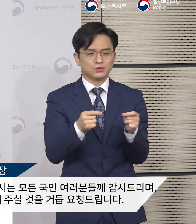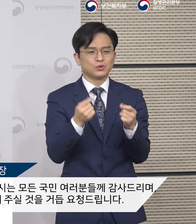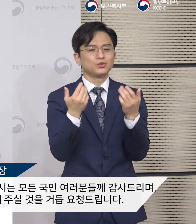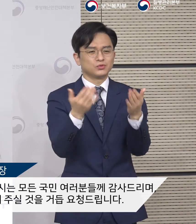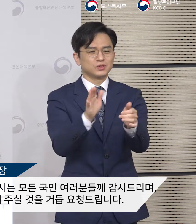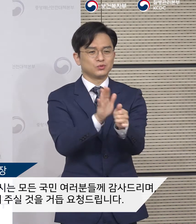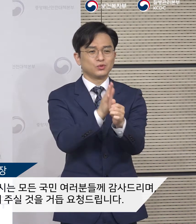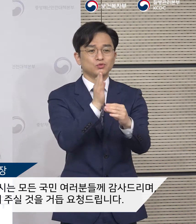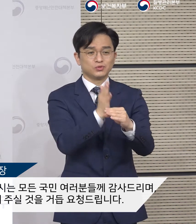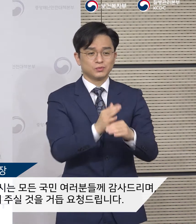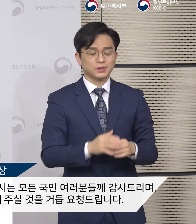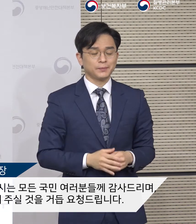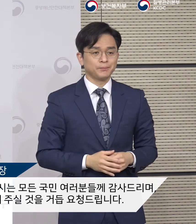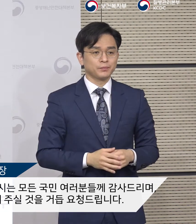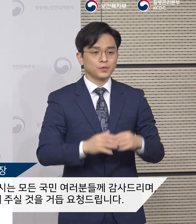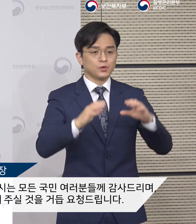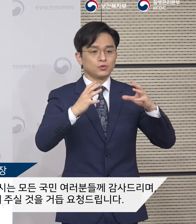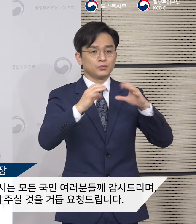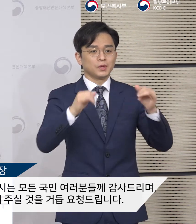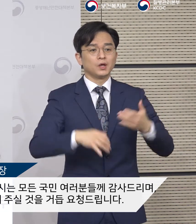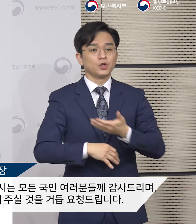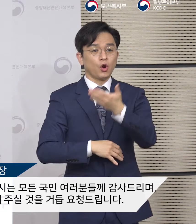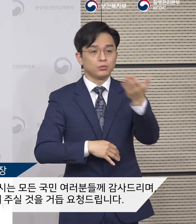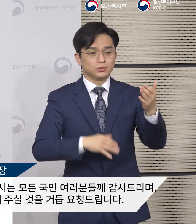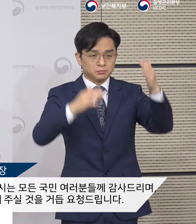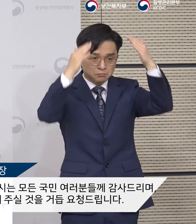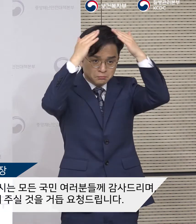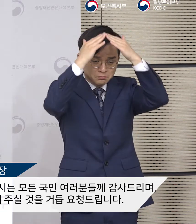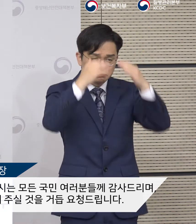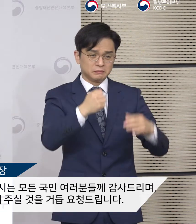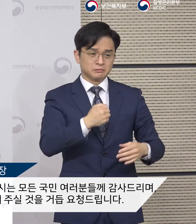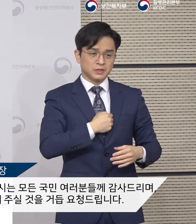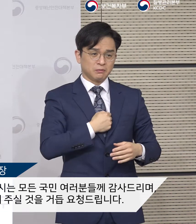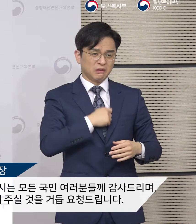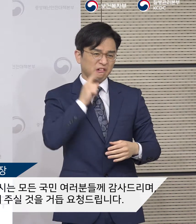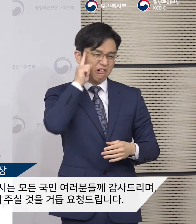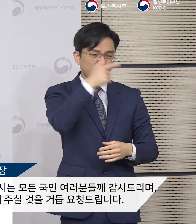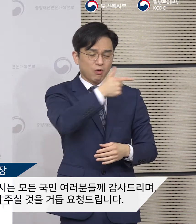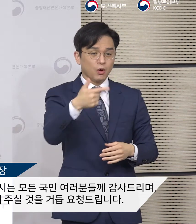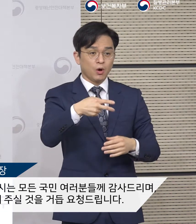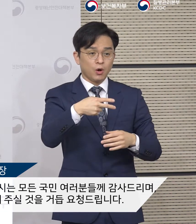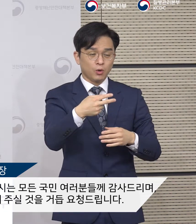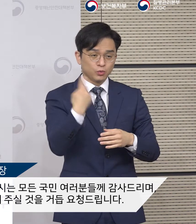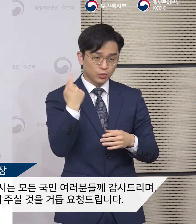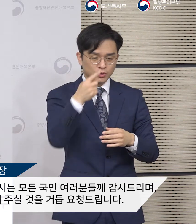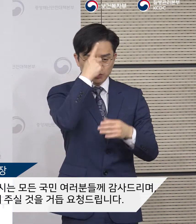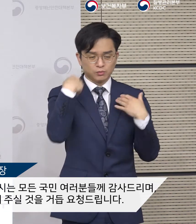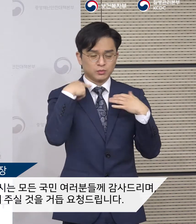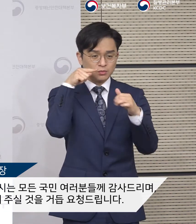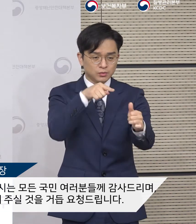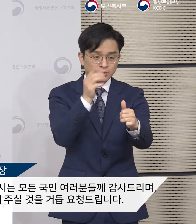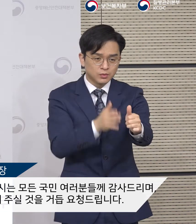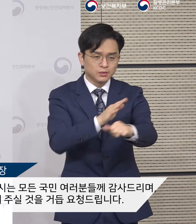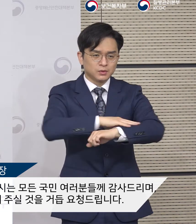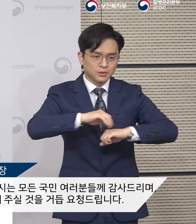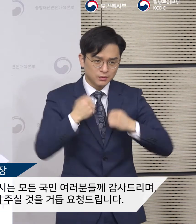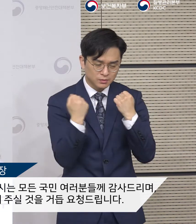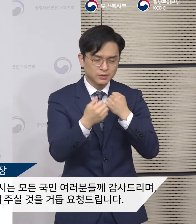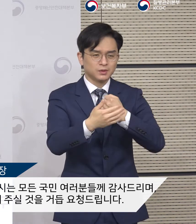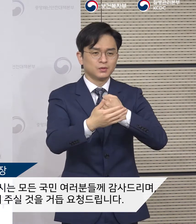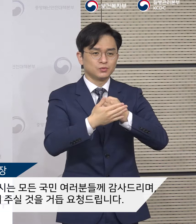계시는 모든 국민 여러분들께 감사드리며 강화된 사회적 거리두기에 적극적으로 참여해 주실 것을